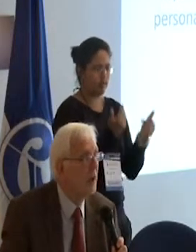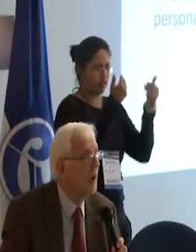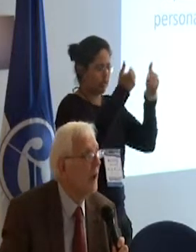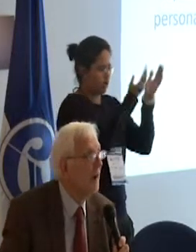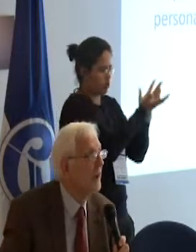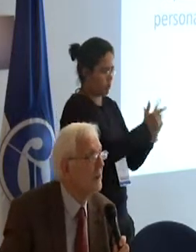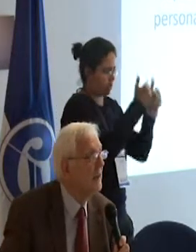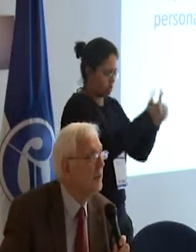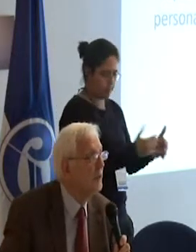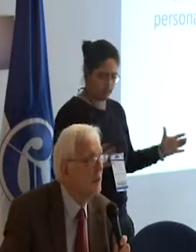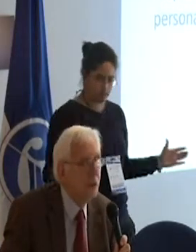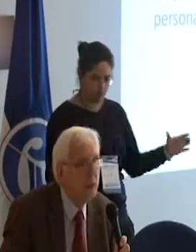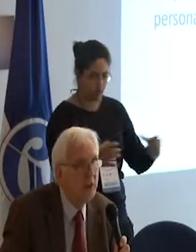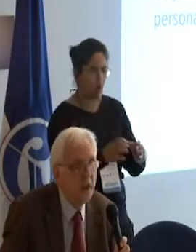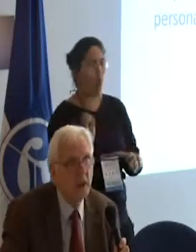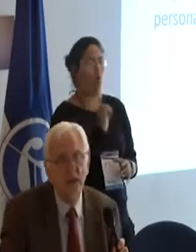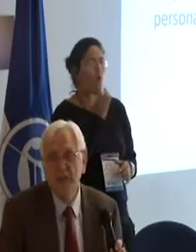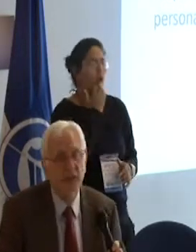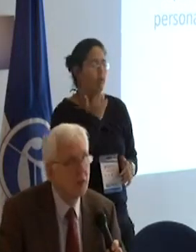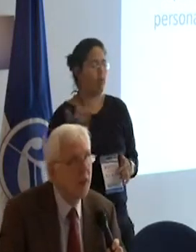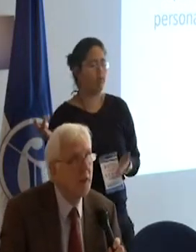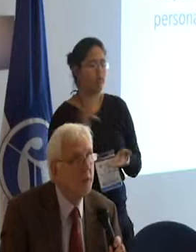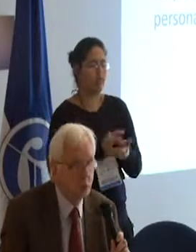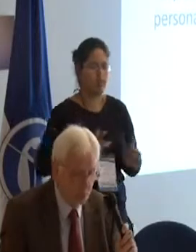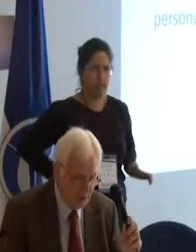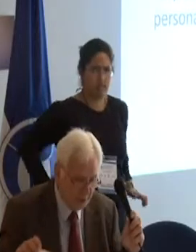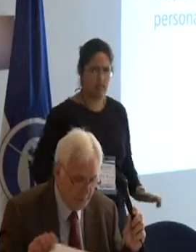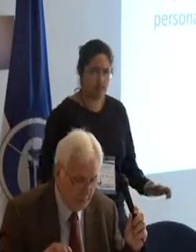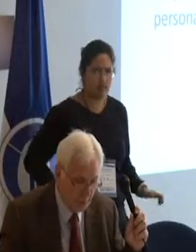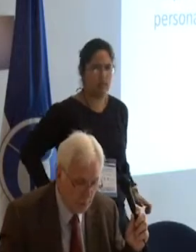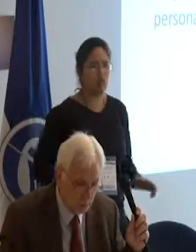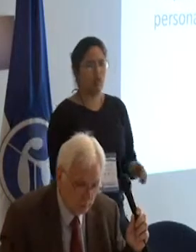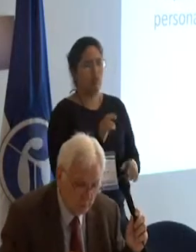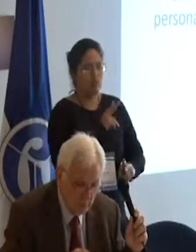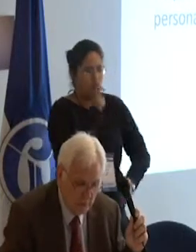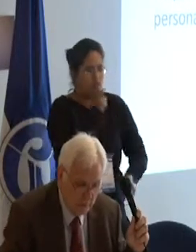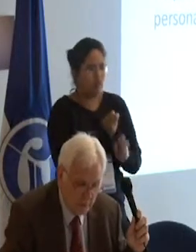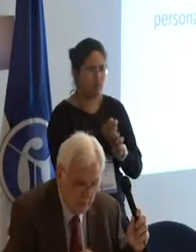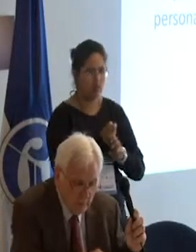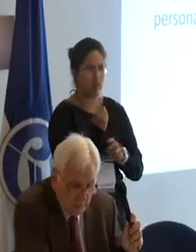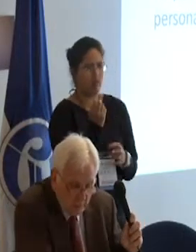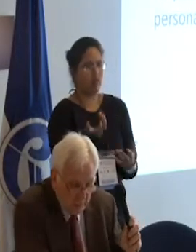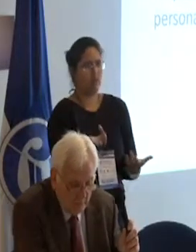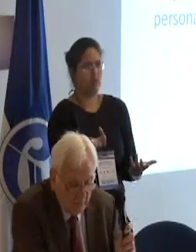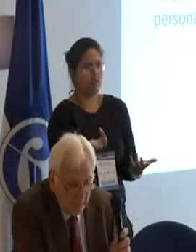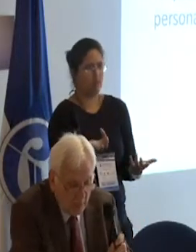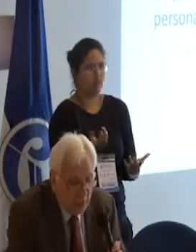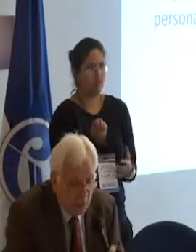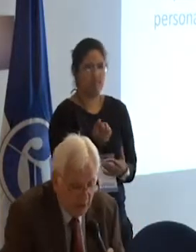cuando vean que llegan otros alumnos en silla de ruedas, por ejemplo, alumnos con dificultades?